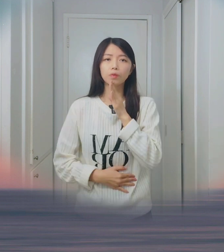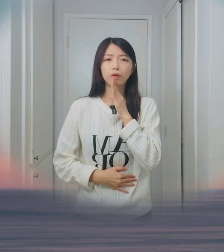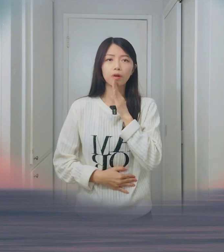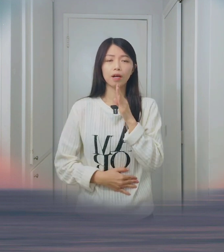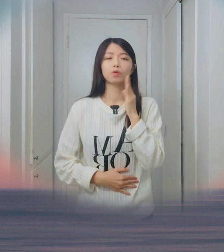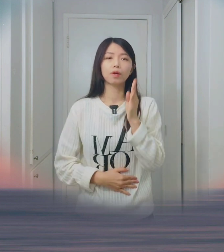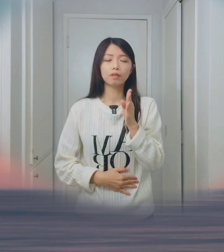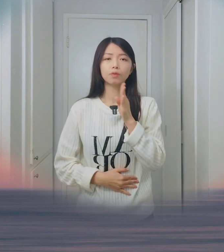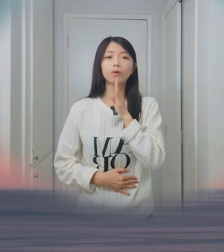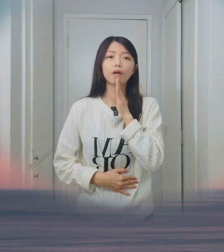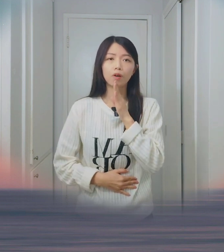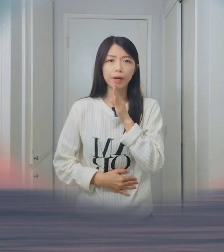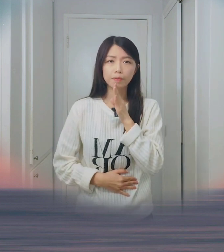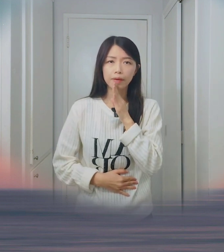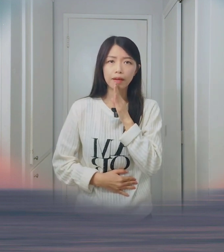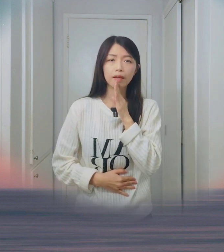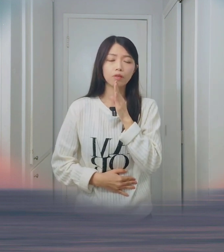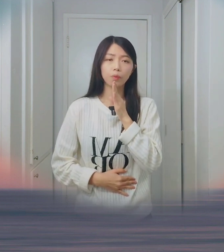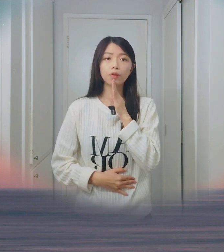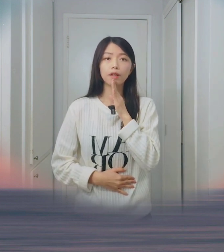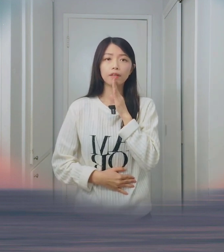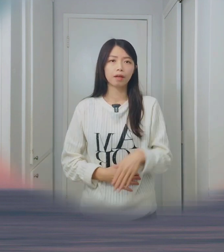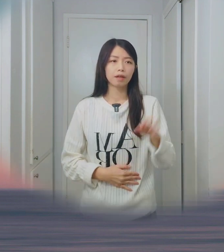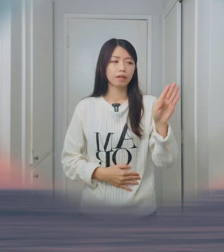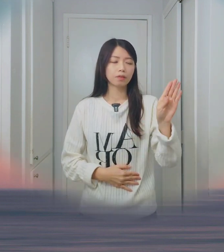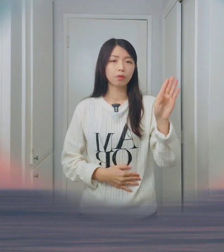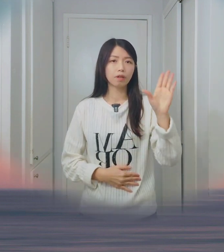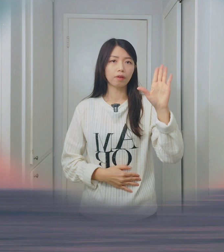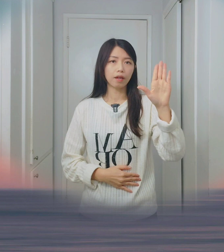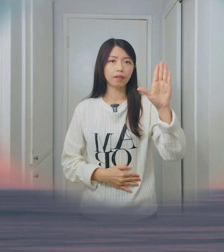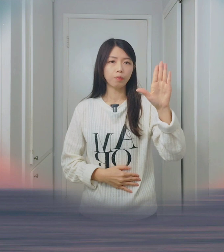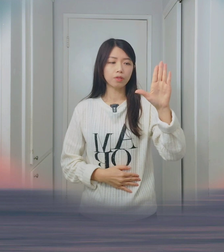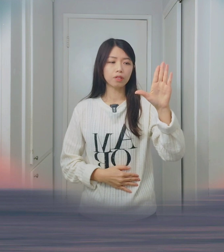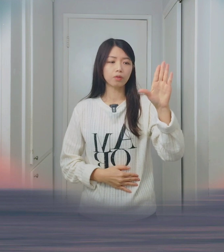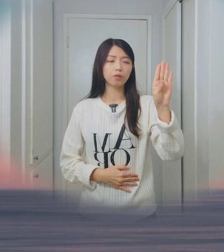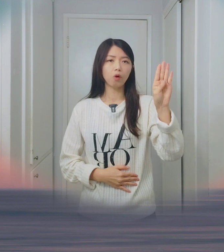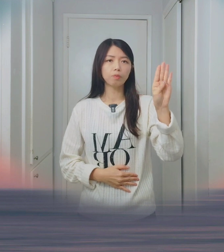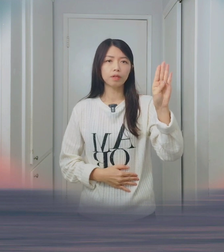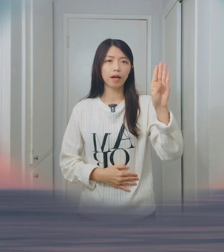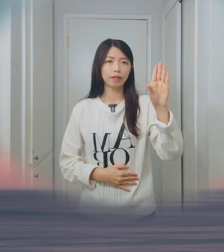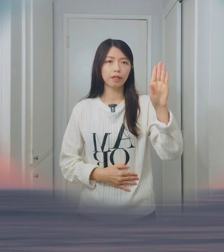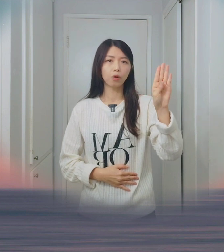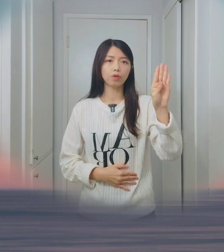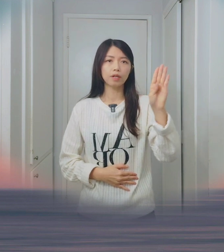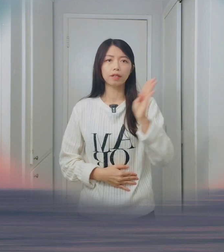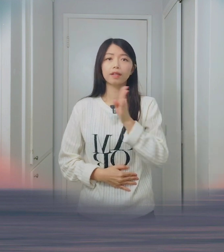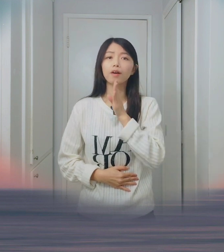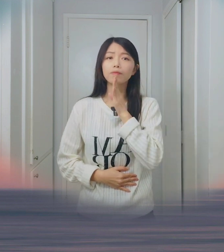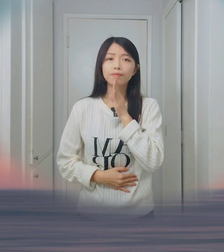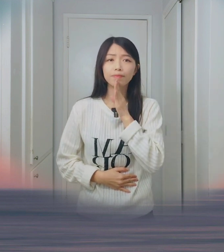계시잖아요. 좀 더 강조한 뜻으로 마지막에 더 표현을 했는데요. 손을 이렇게 다 붙이시고 엄지를 안에